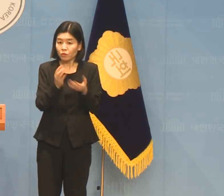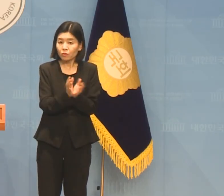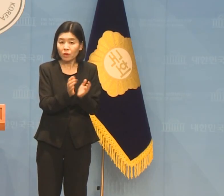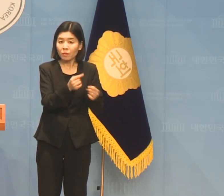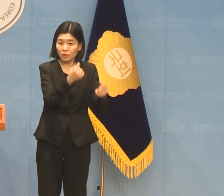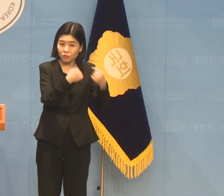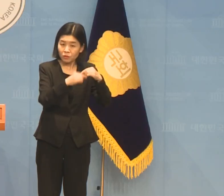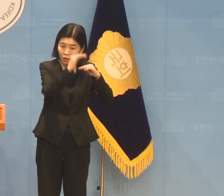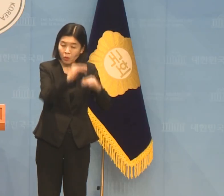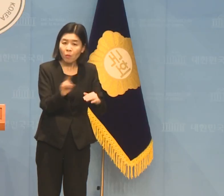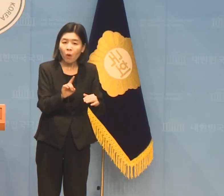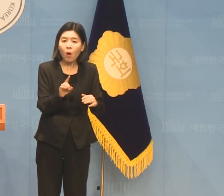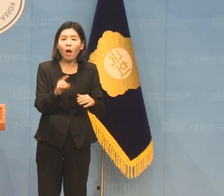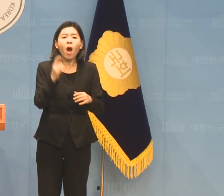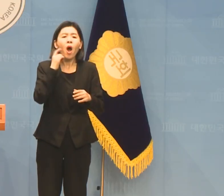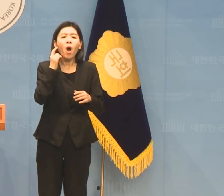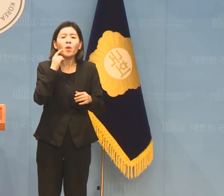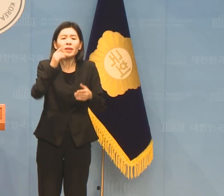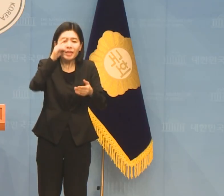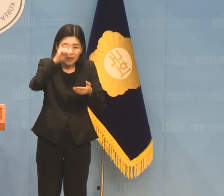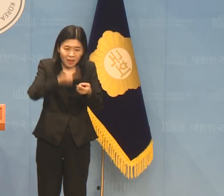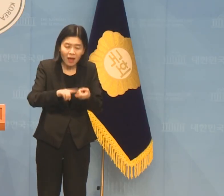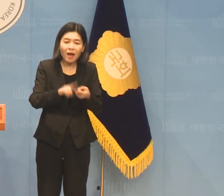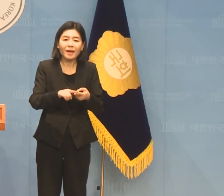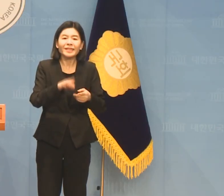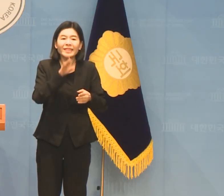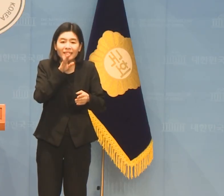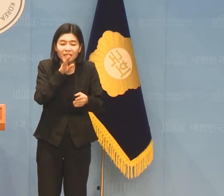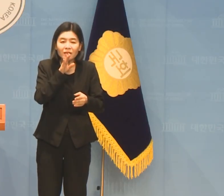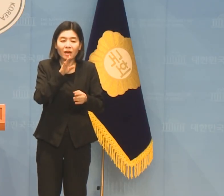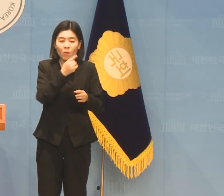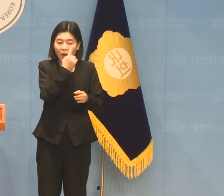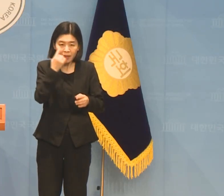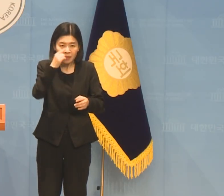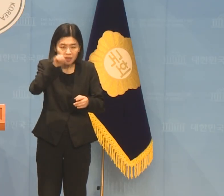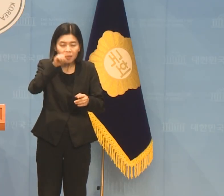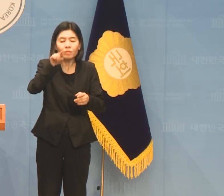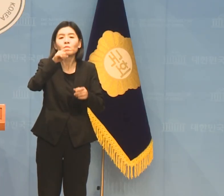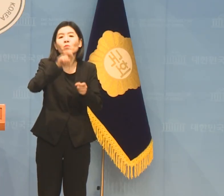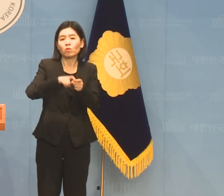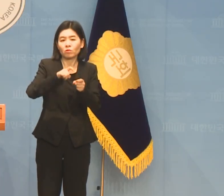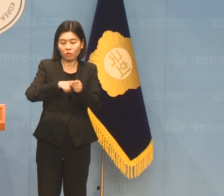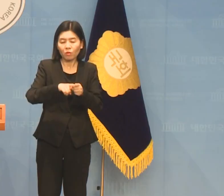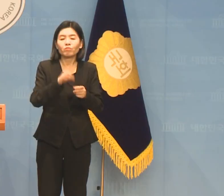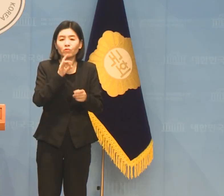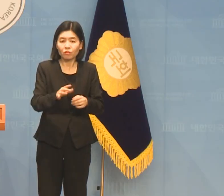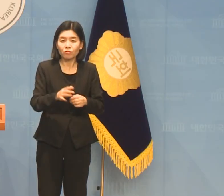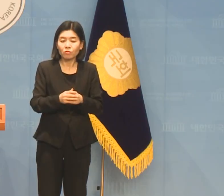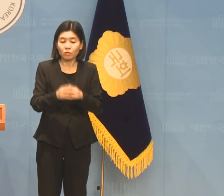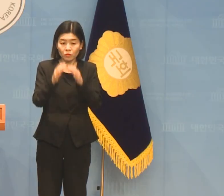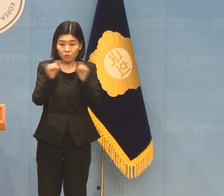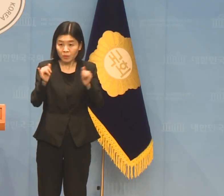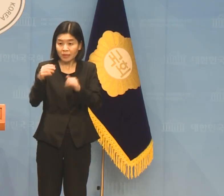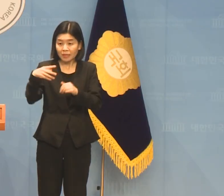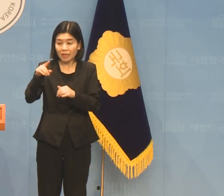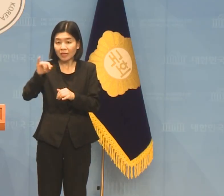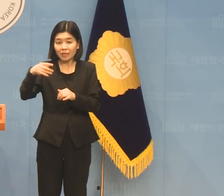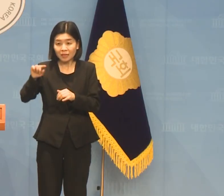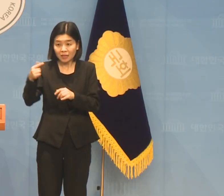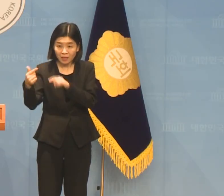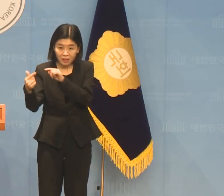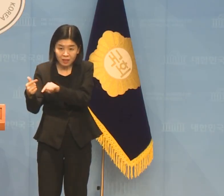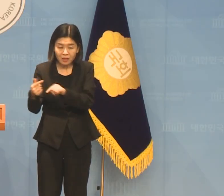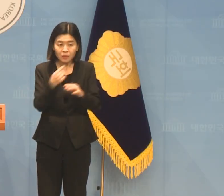기만하는 가짜뉴스에 대해 사실에 기반한 합리적 대응을 해오고 있다는 점을 다시 한번 말씀을 드립니다. 그럼에도 국민 사이렌은